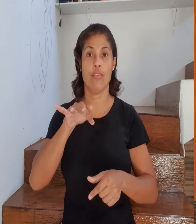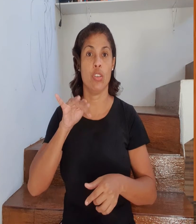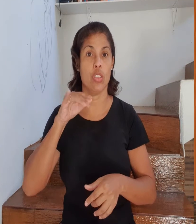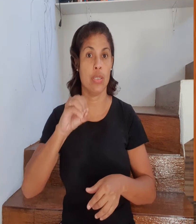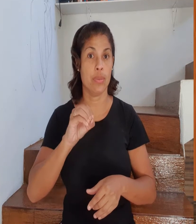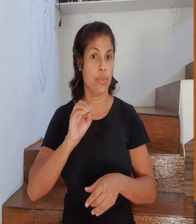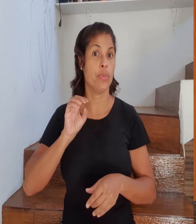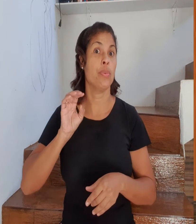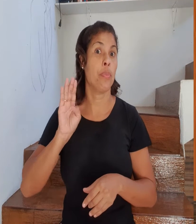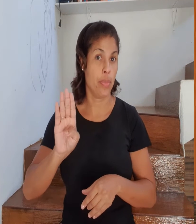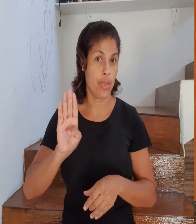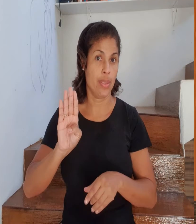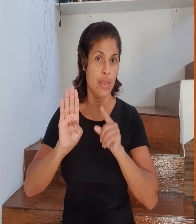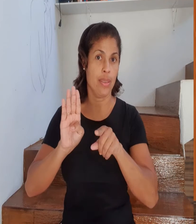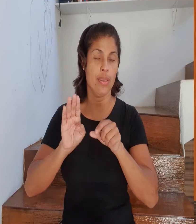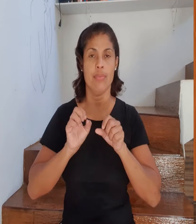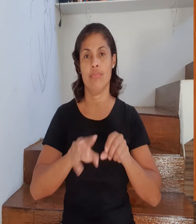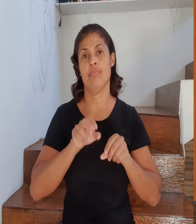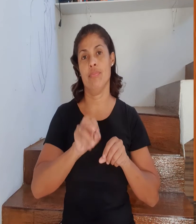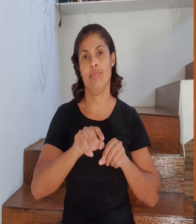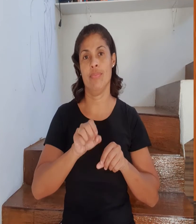B, os produtores de anticorpos.